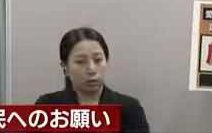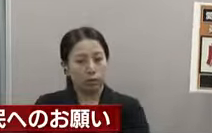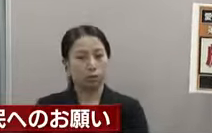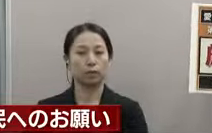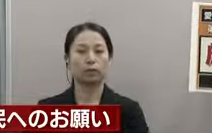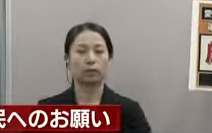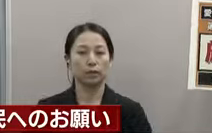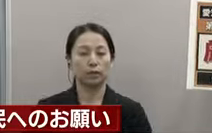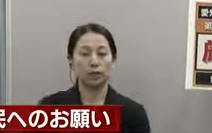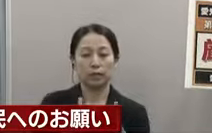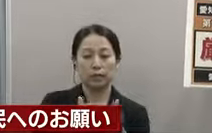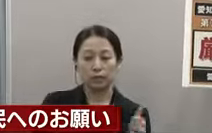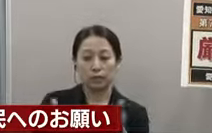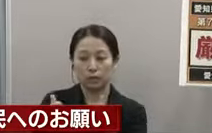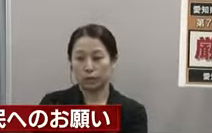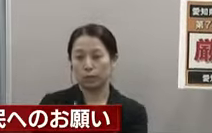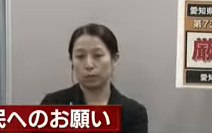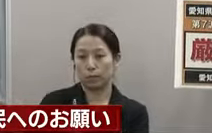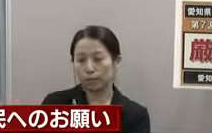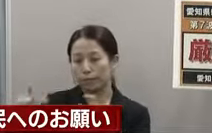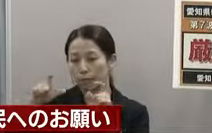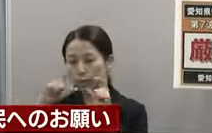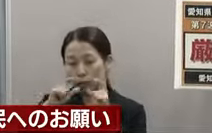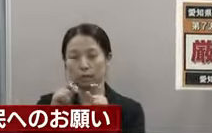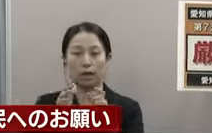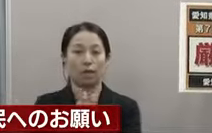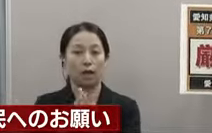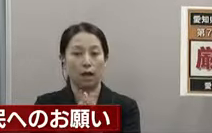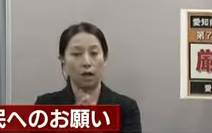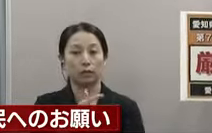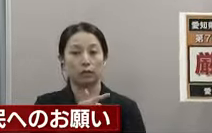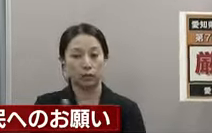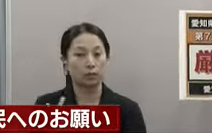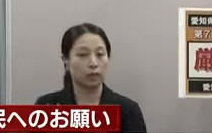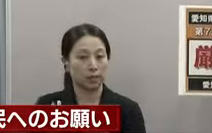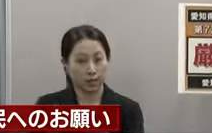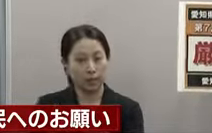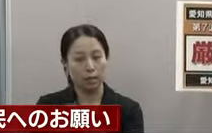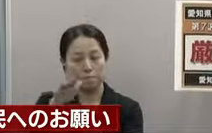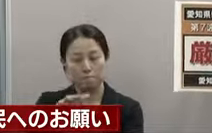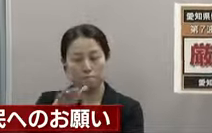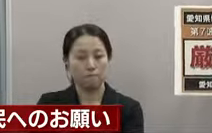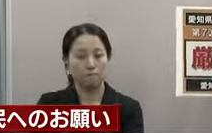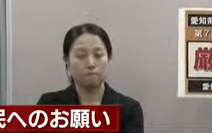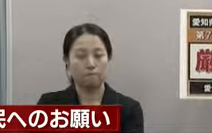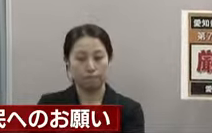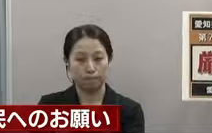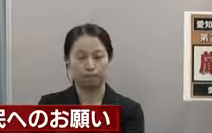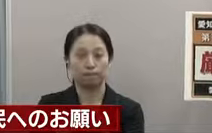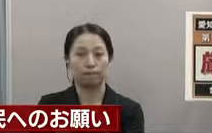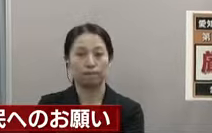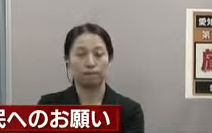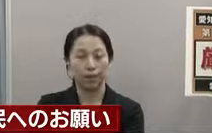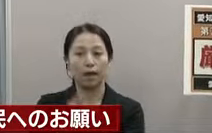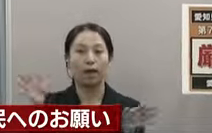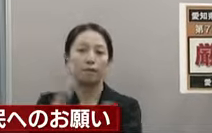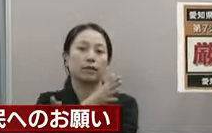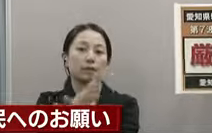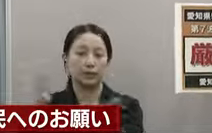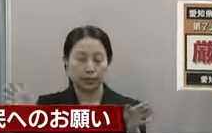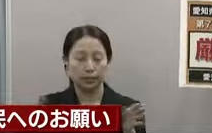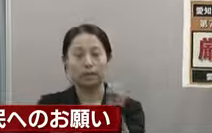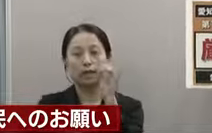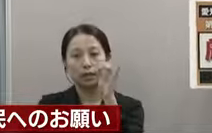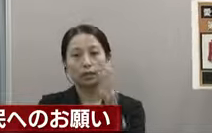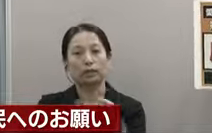や換気など基本的な感染防止対策の徹底帰省や旅行イベントなどでの体調管理と